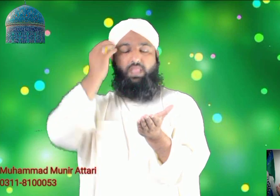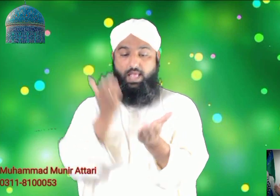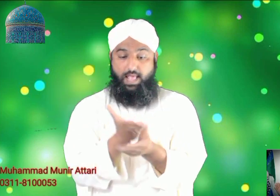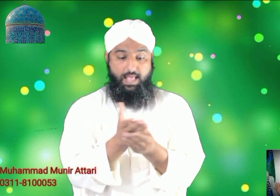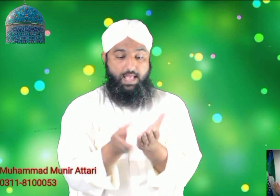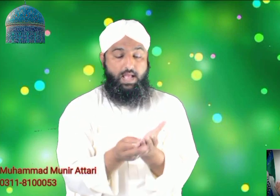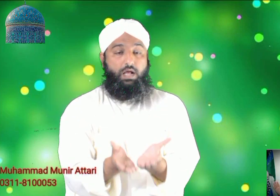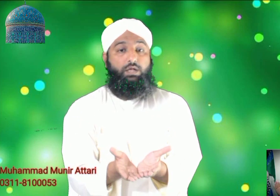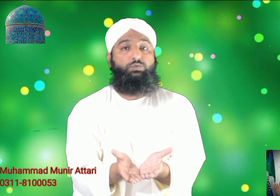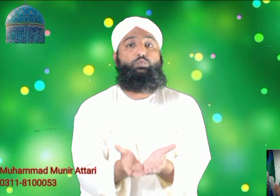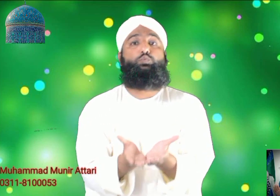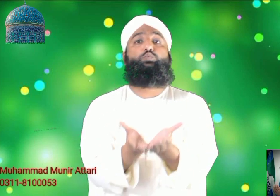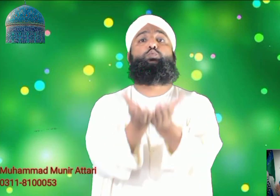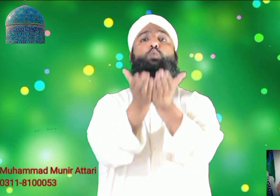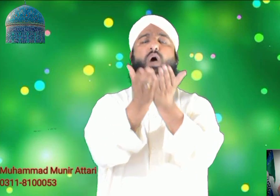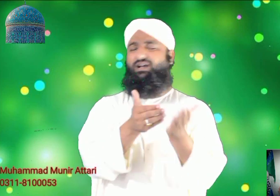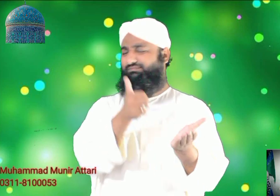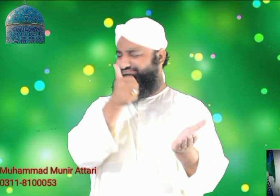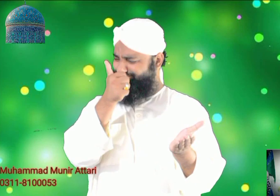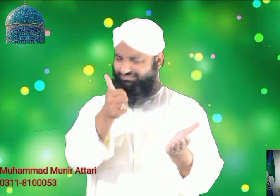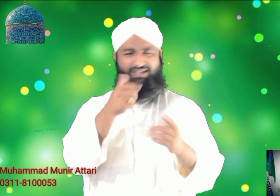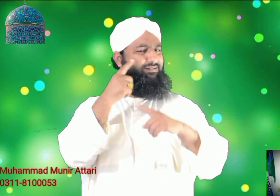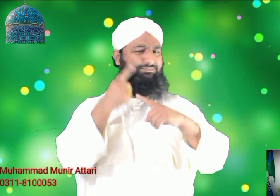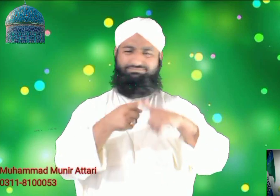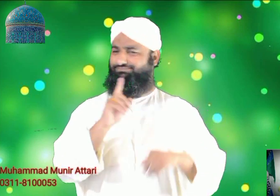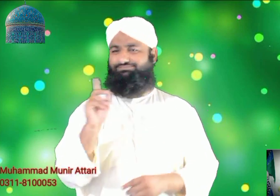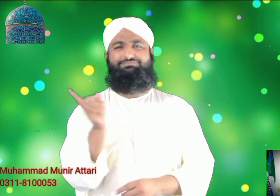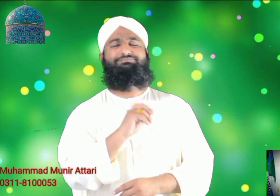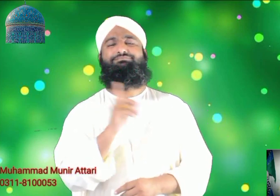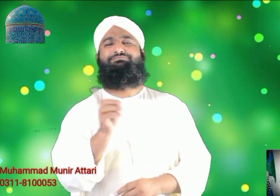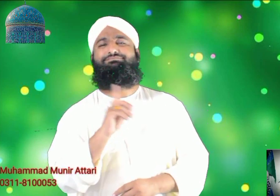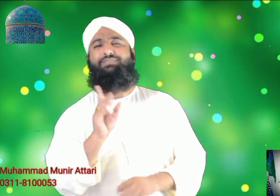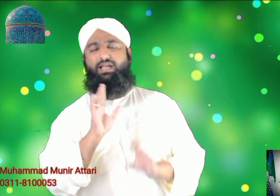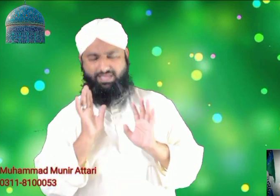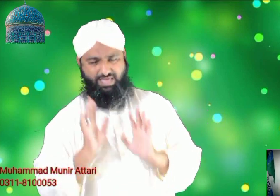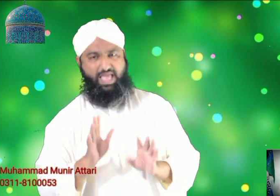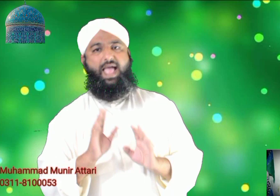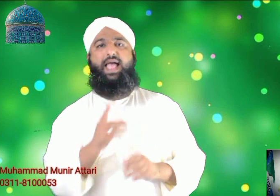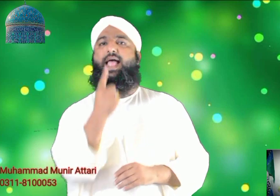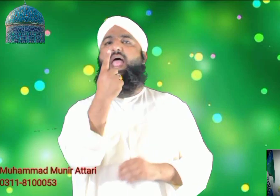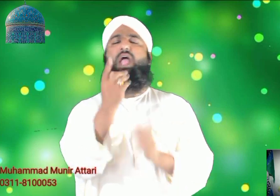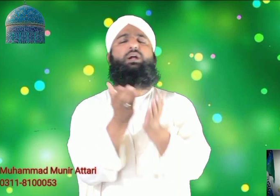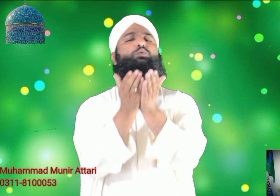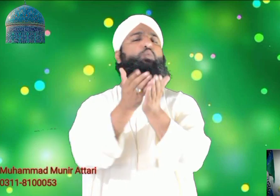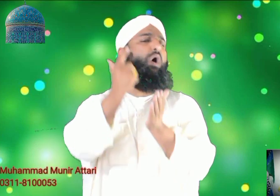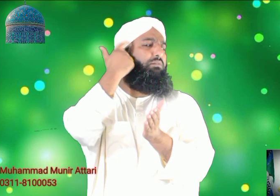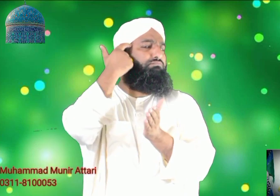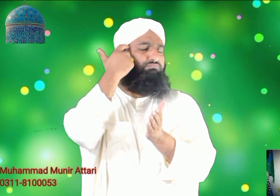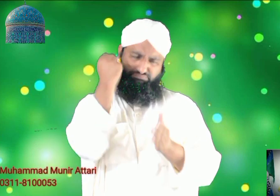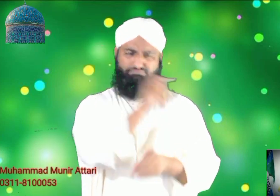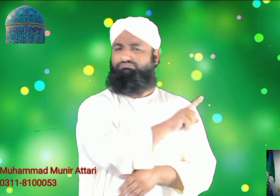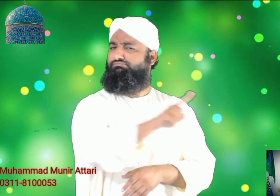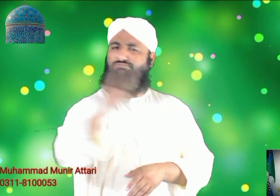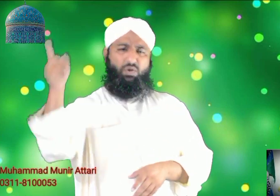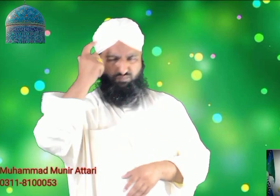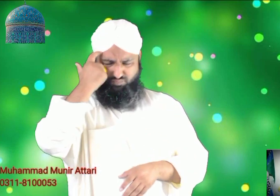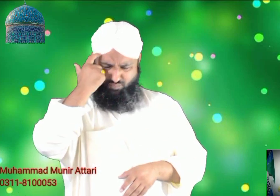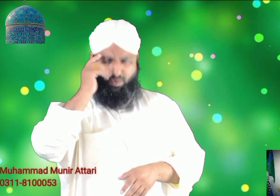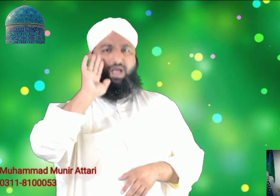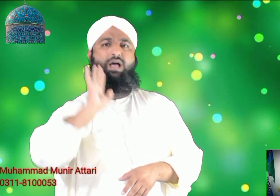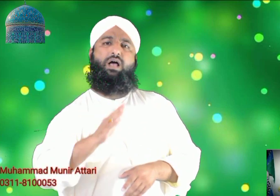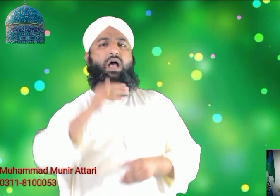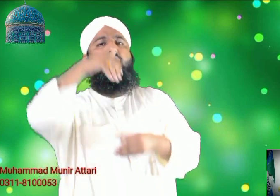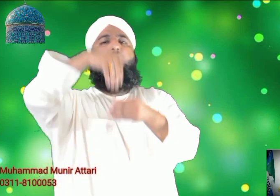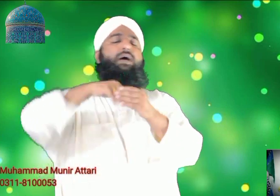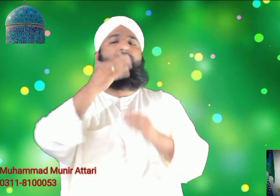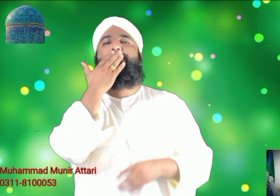دعا مانگنے میں بھی کوئی حرج نہیں ہے. اچھا، ایک دعا تو ویسے ہی سب کو یاد ہے، قبرستان کی تقریباً سب کو یاد ہوتی ہے، اور وہ دعا کیا